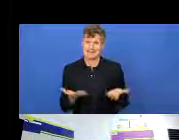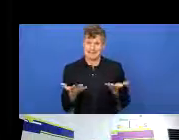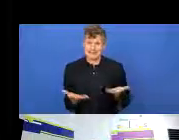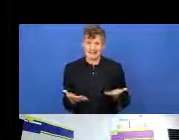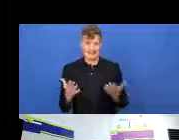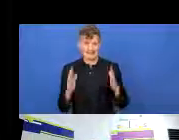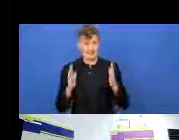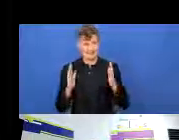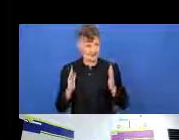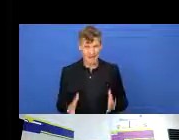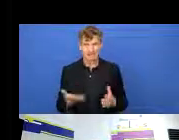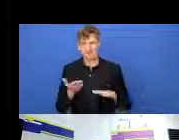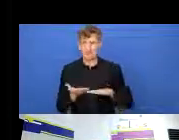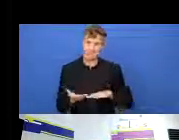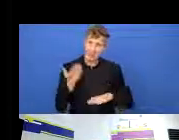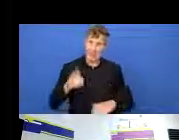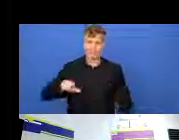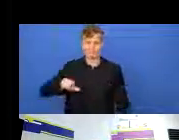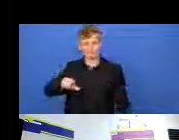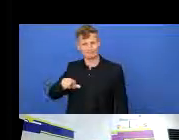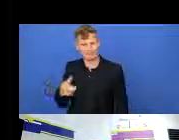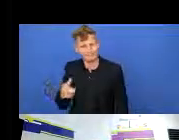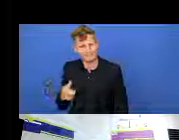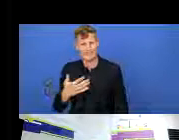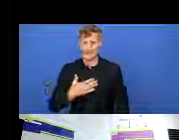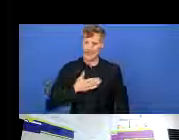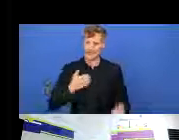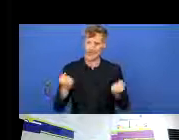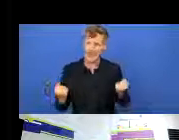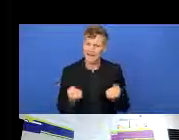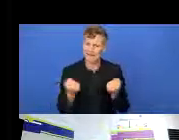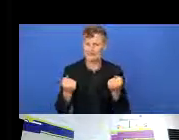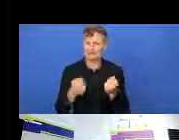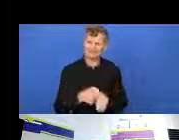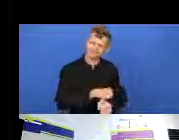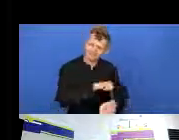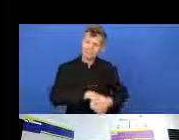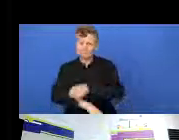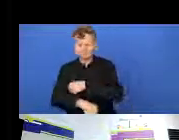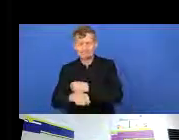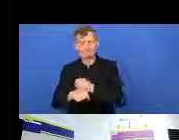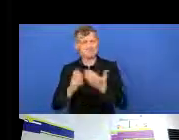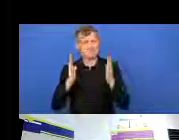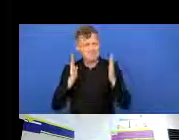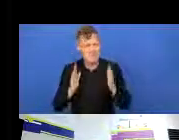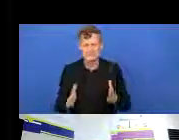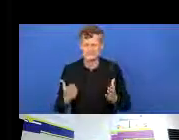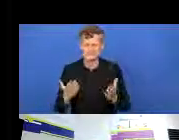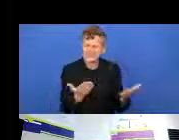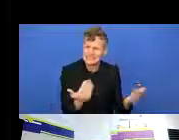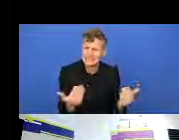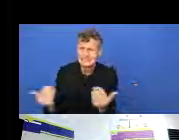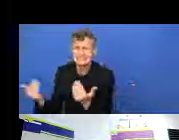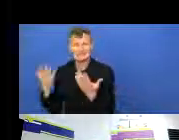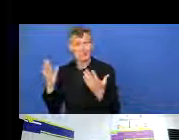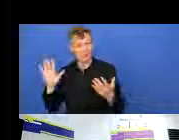actions concrètes pour assurer aux jeunes enfants un droit à une inclusion dans l'éducation. Et c'est dans cette perspective